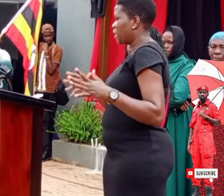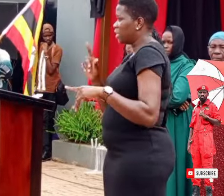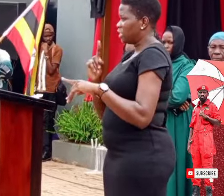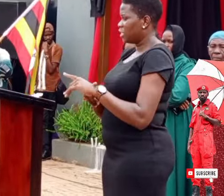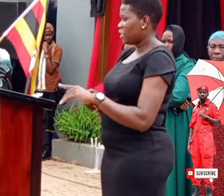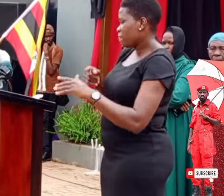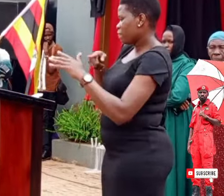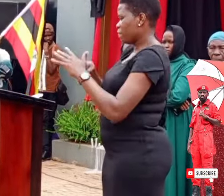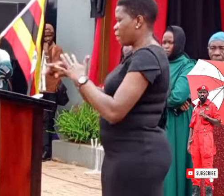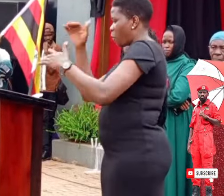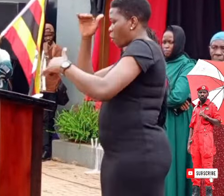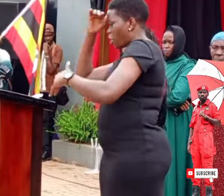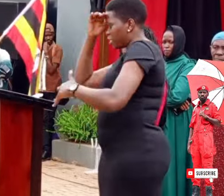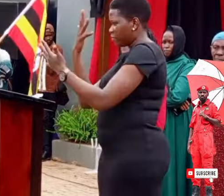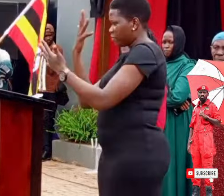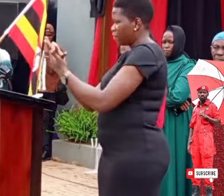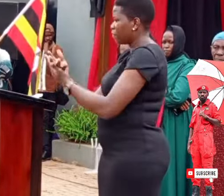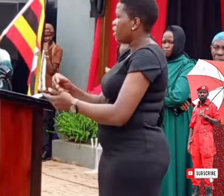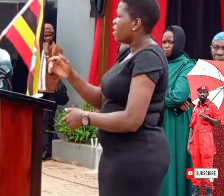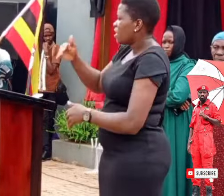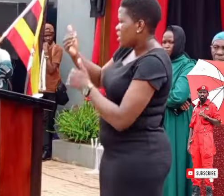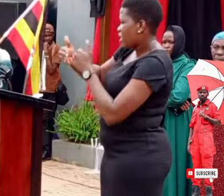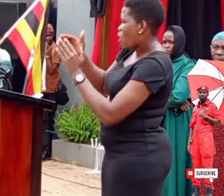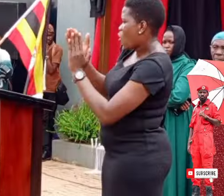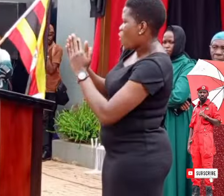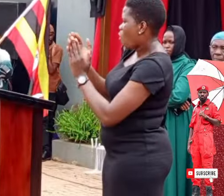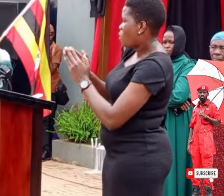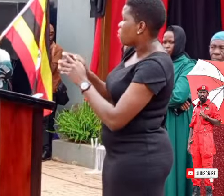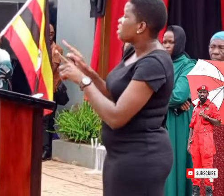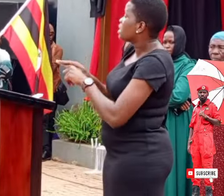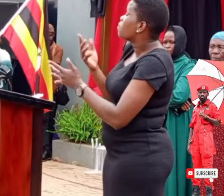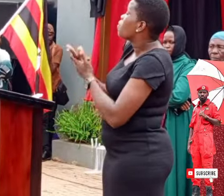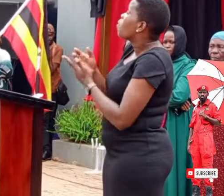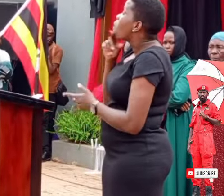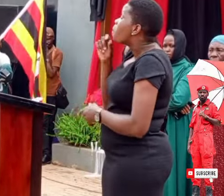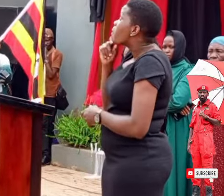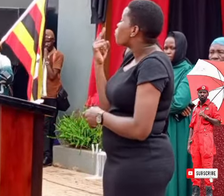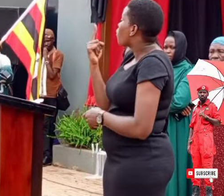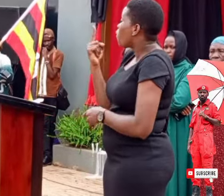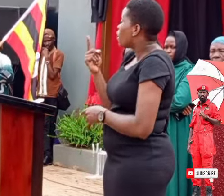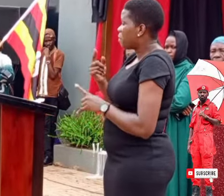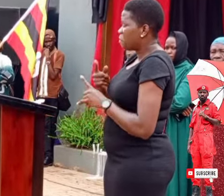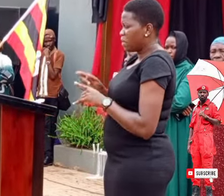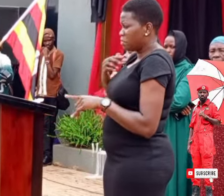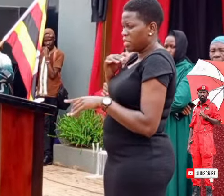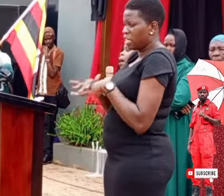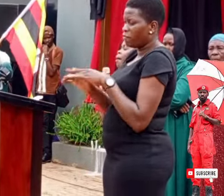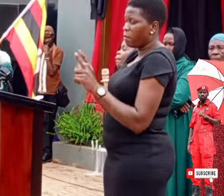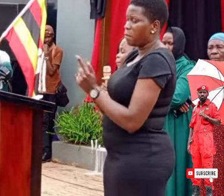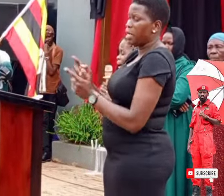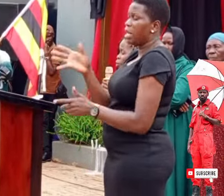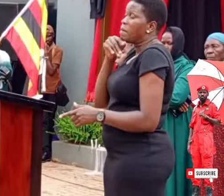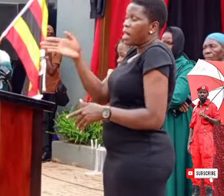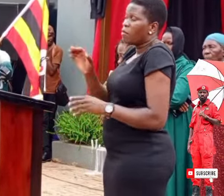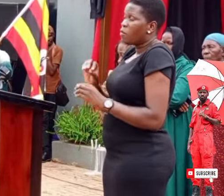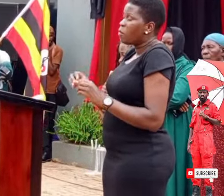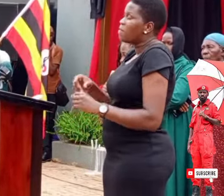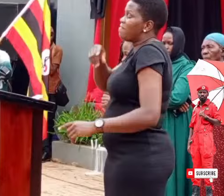bwe batuuka bantuusa mu kapolisi posti kemutunde kali awaggulu polisi basibiramu nabasajja tebasibiramu nabakazi baize nsasanga